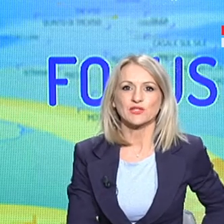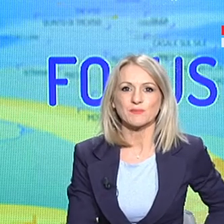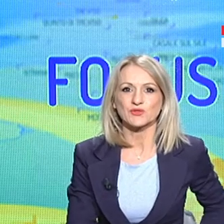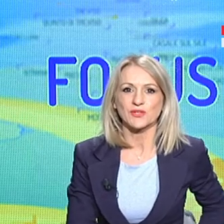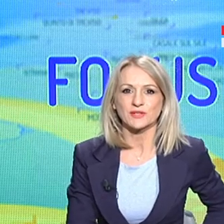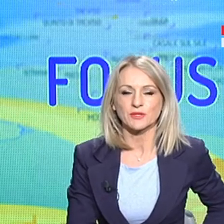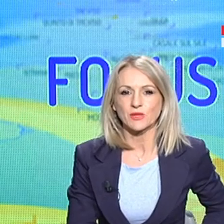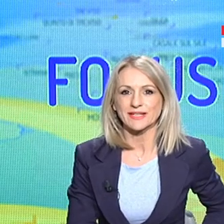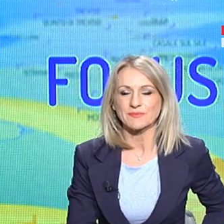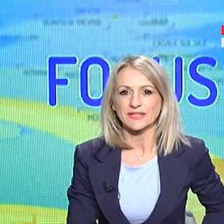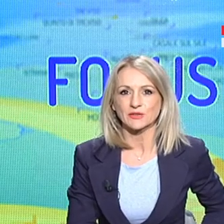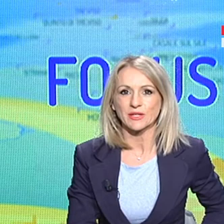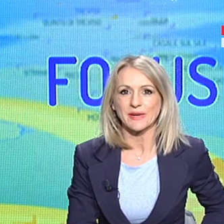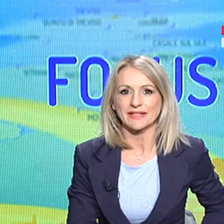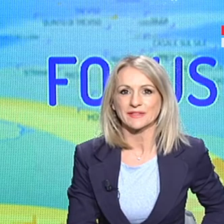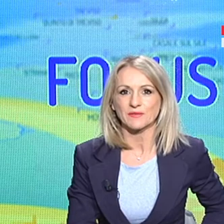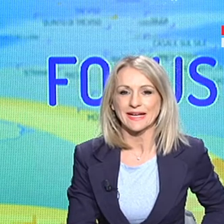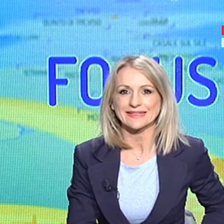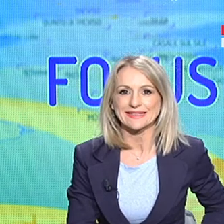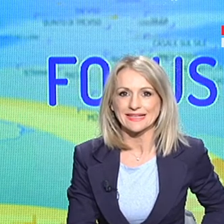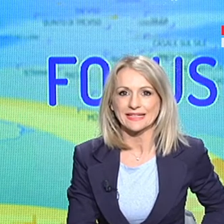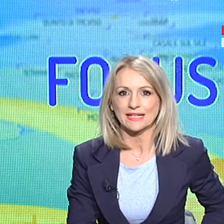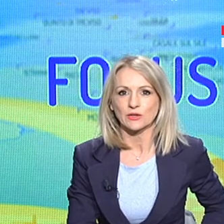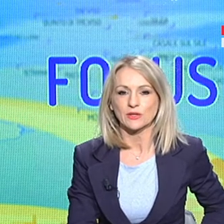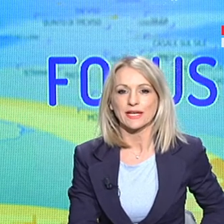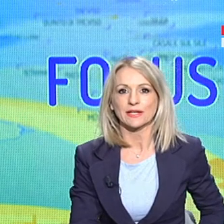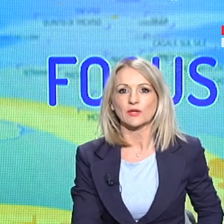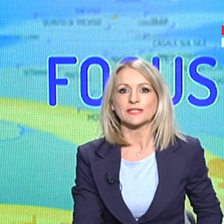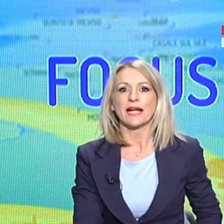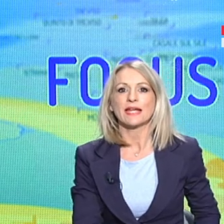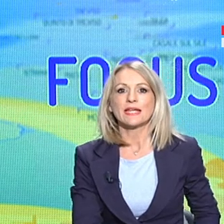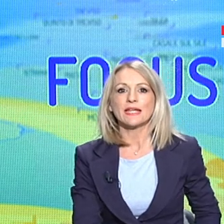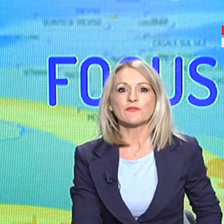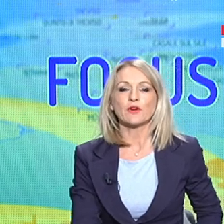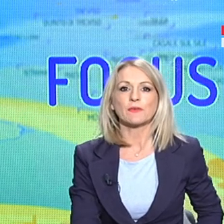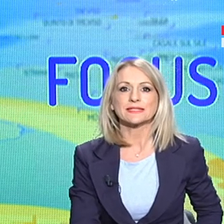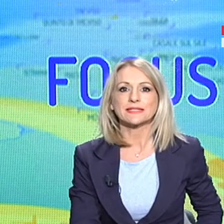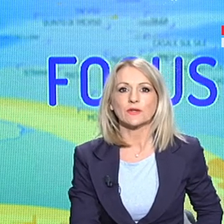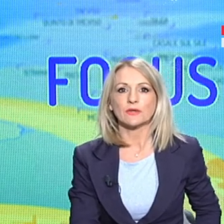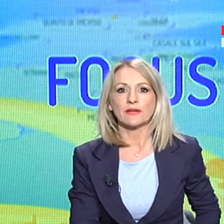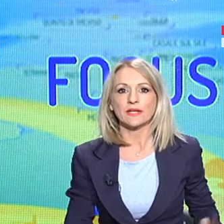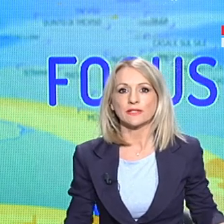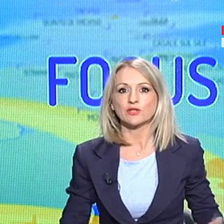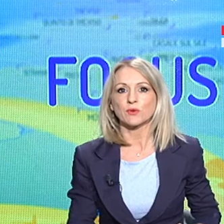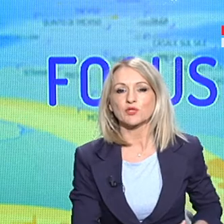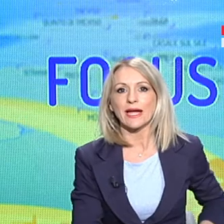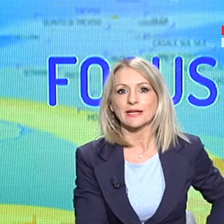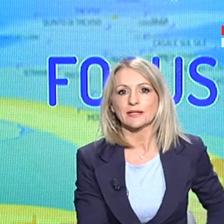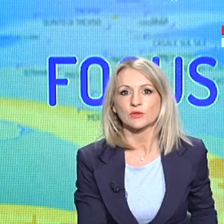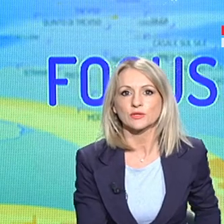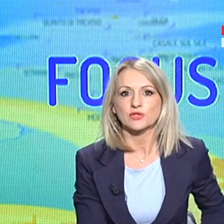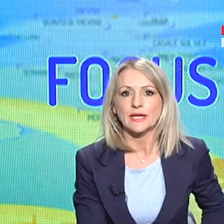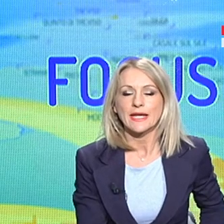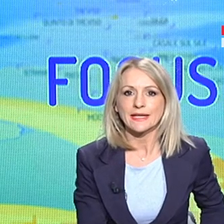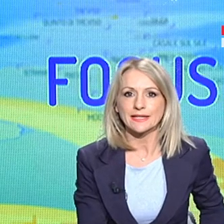Plus TG, buongiorno a tutti voi telespettatori, ben ritrovati in diretta con la nostra informazione. Vi anticipo già che